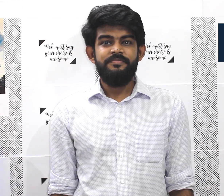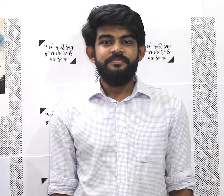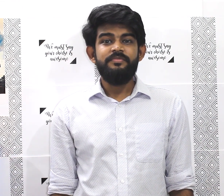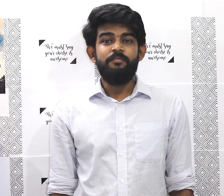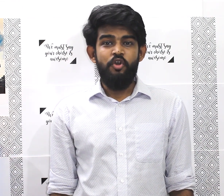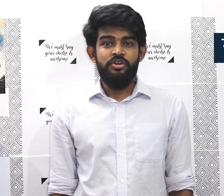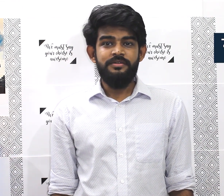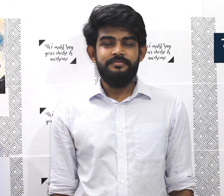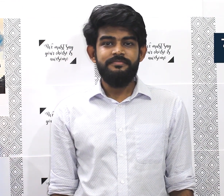বর,